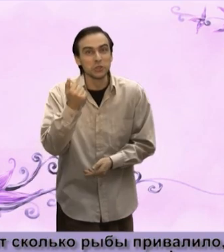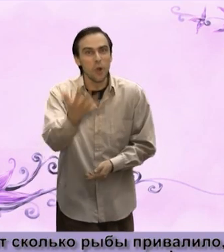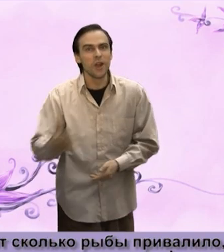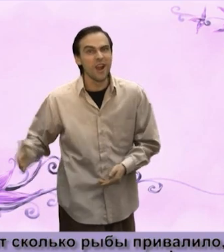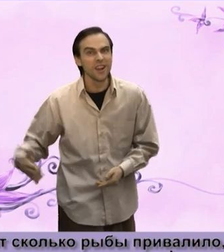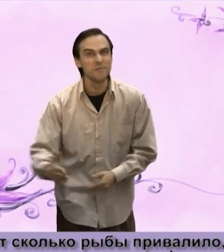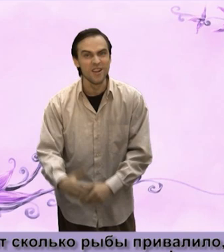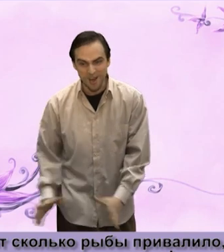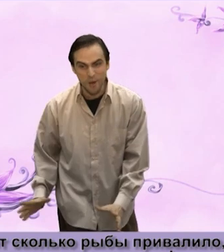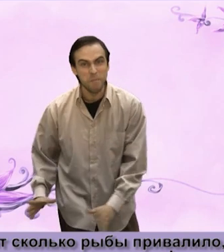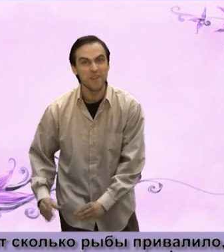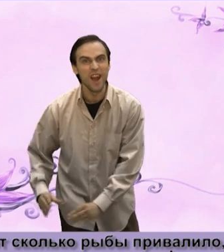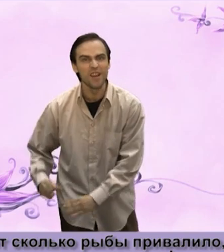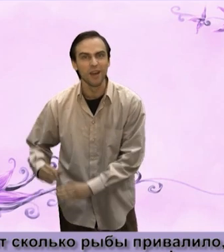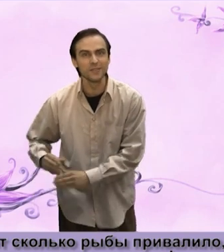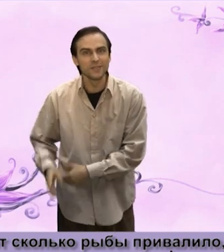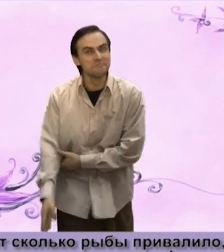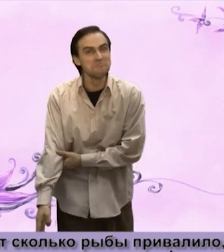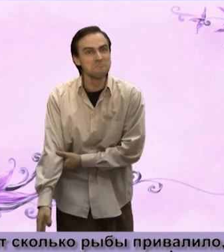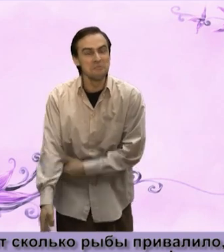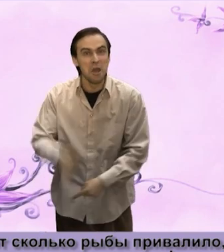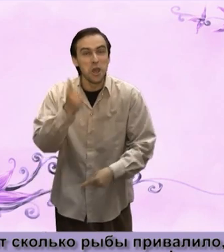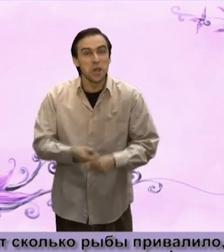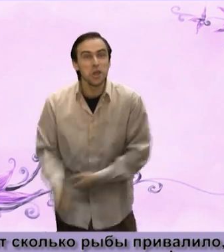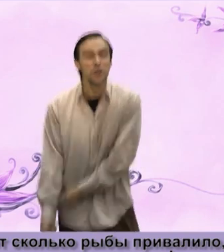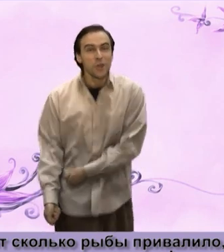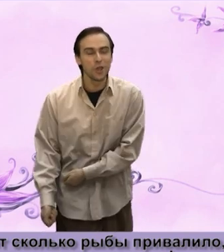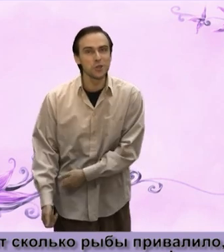Вот сколько рыбы привалило, даже не